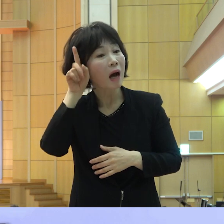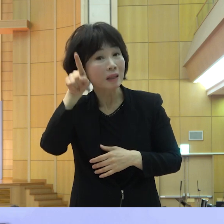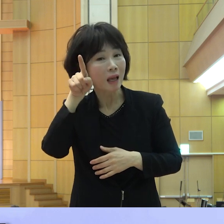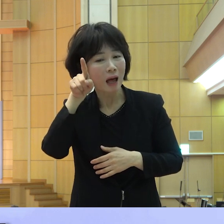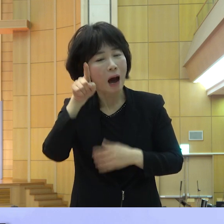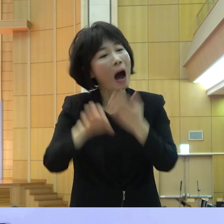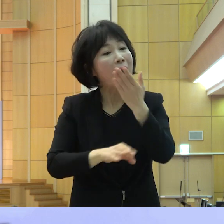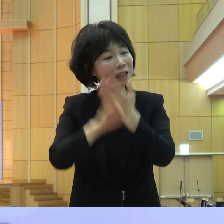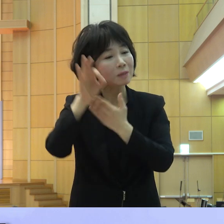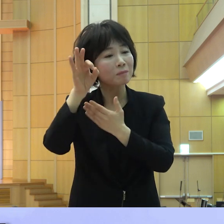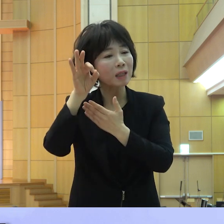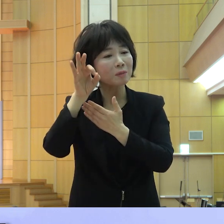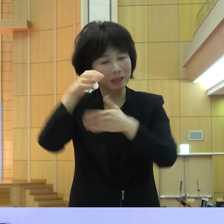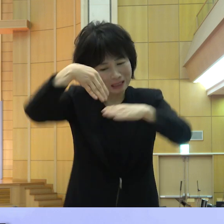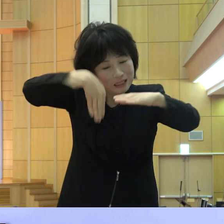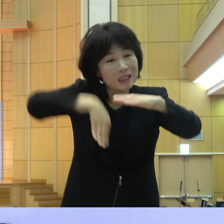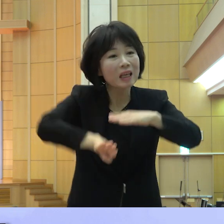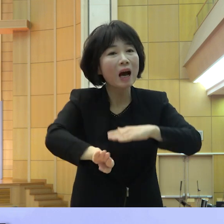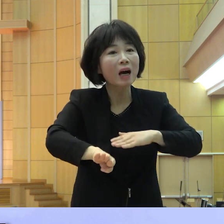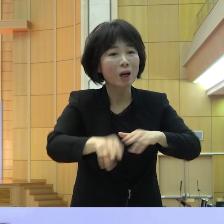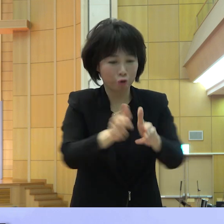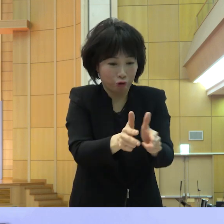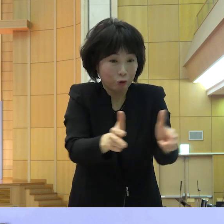주차장 청소가 있는데,